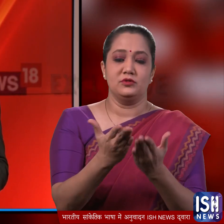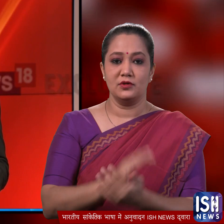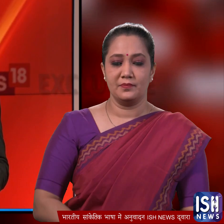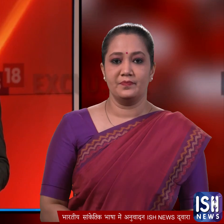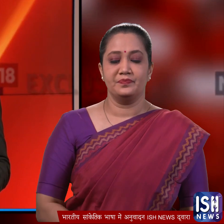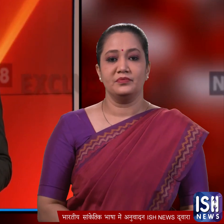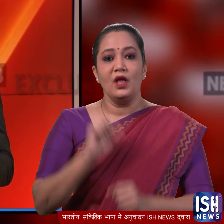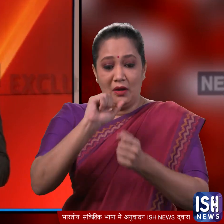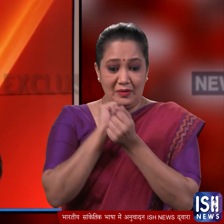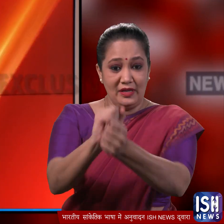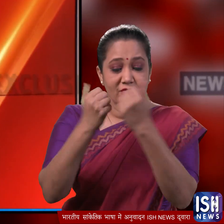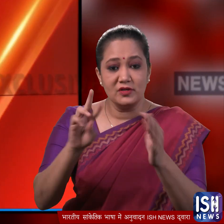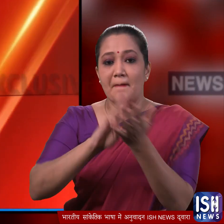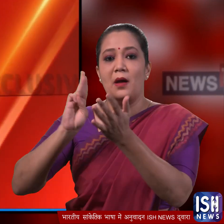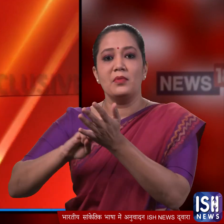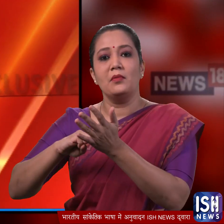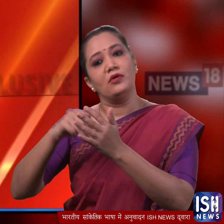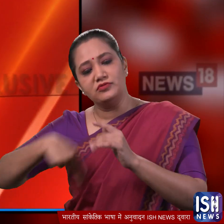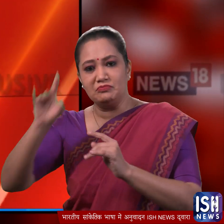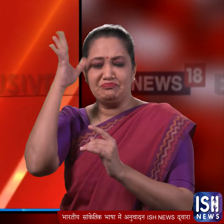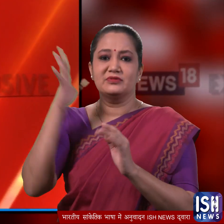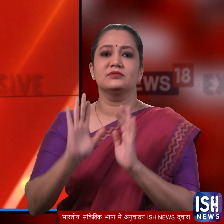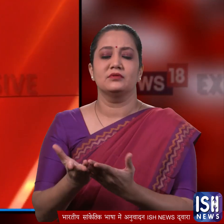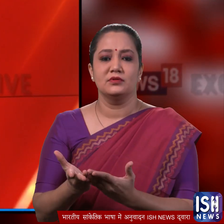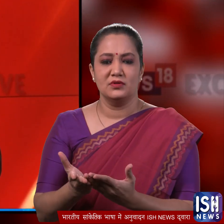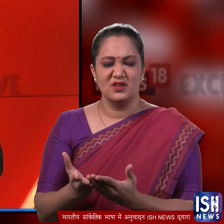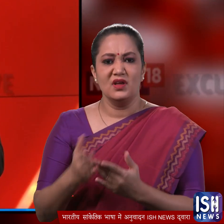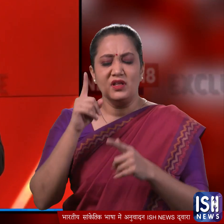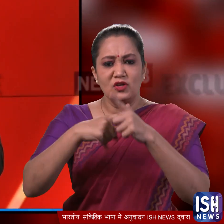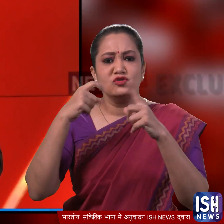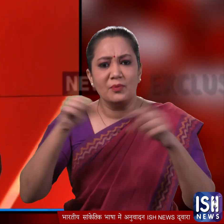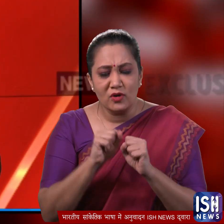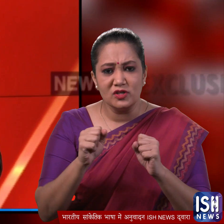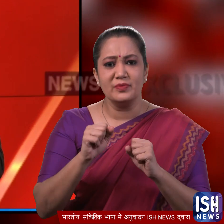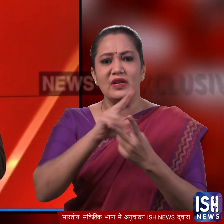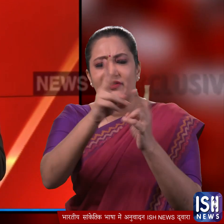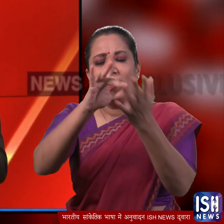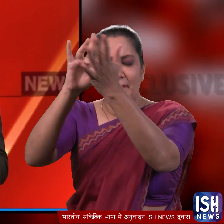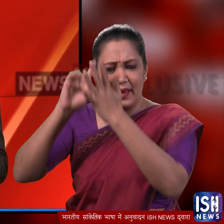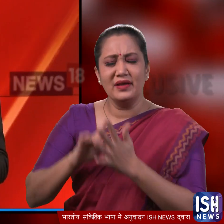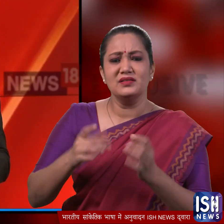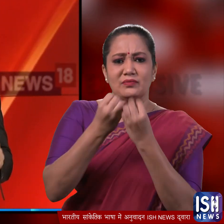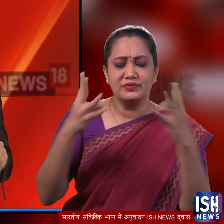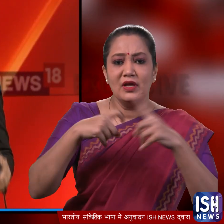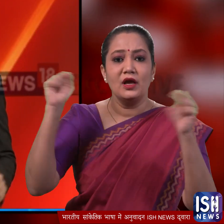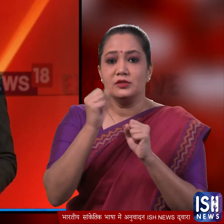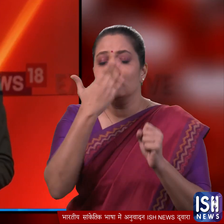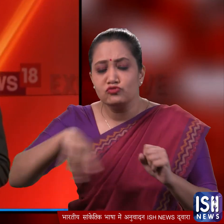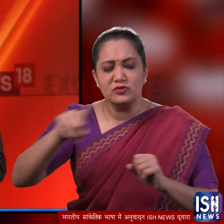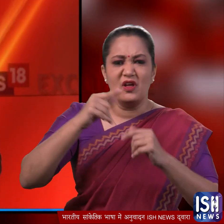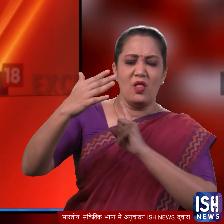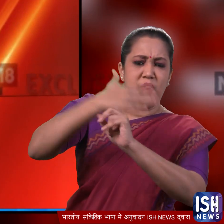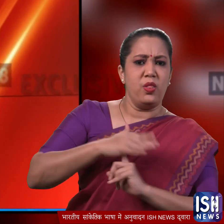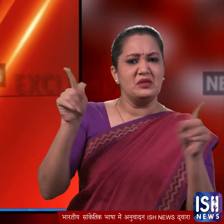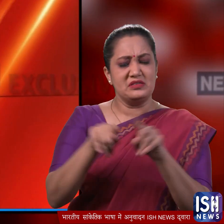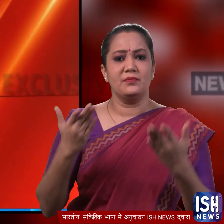3 छात्र भी शामिल हैं, जिनकी गिरफ्तारी पर महबूबा मुफ्ती ने आरोप लगाया कि जम्मू कश्मीर और दूसरे राज्यों में कश्मीर के